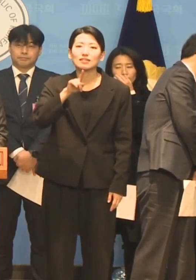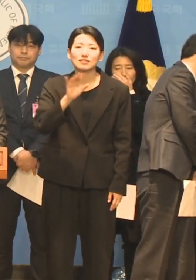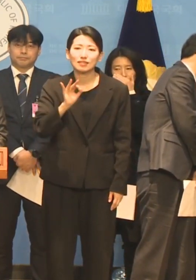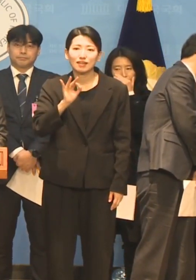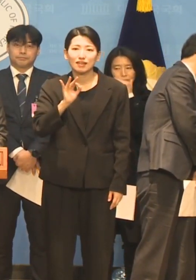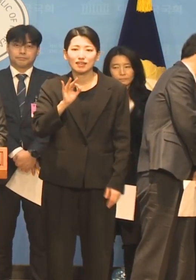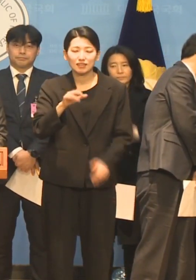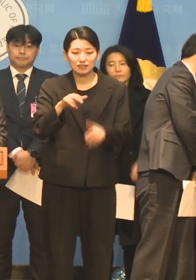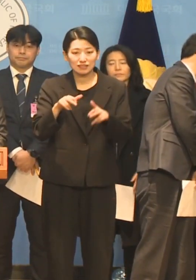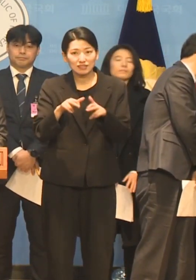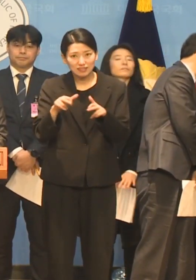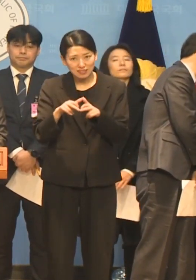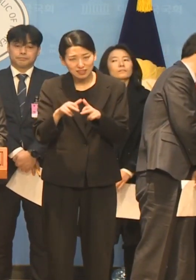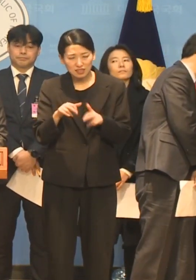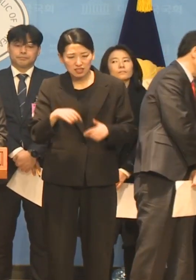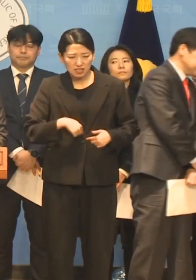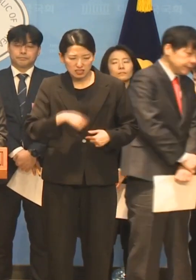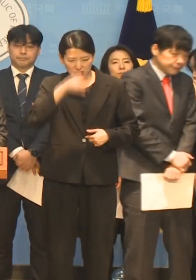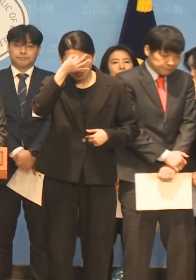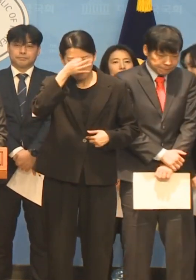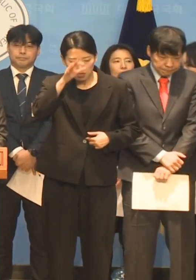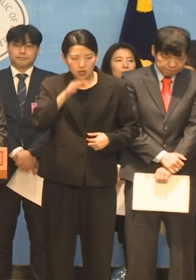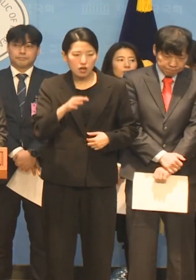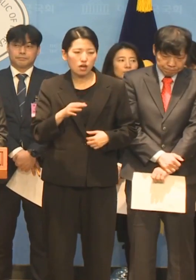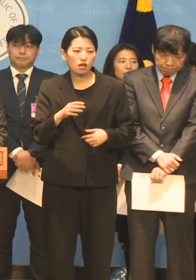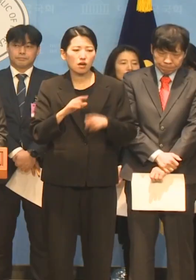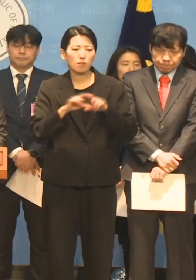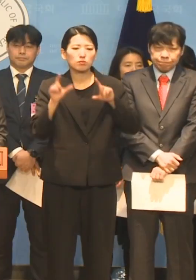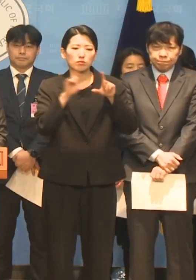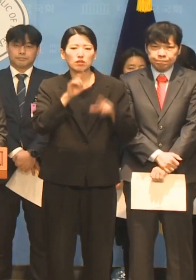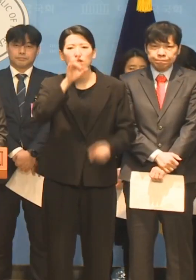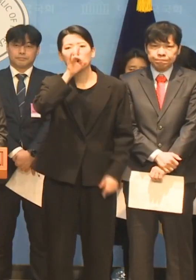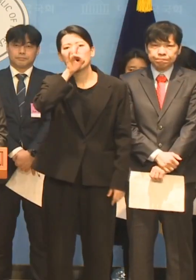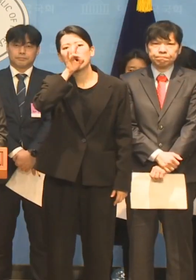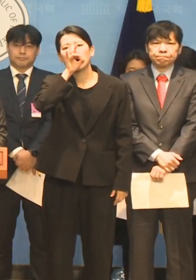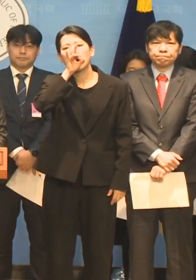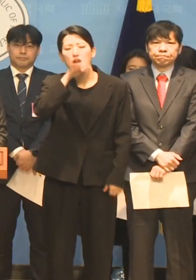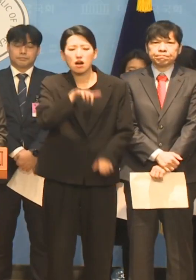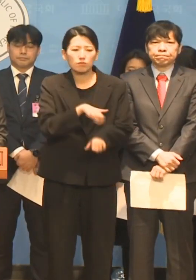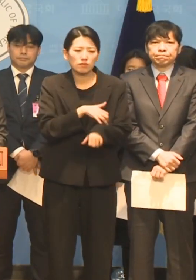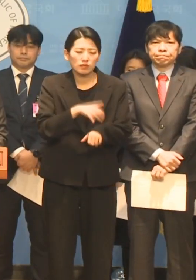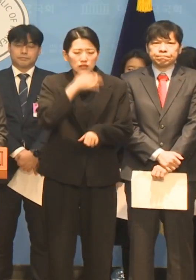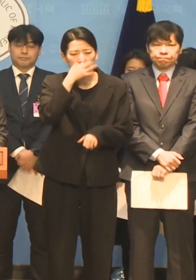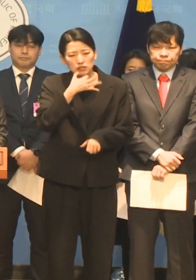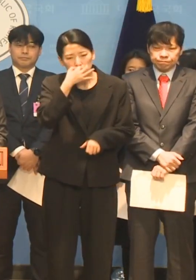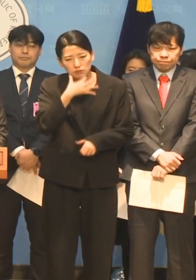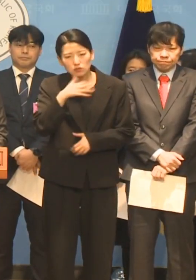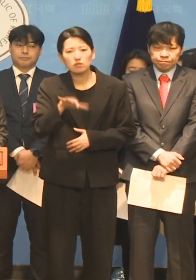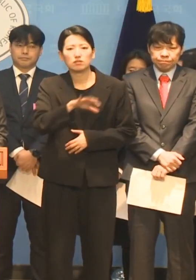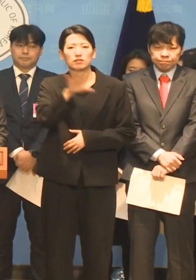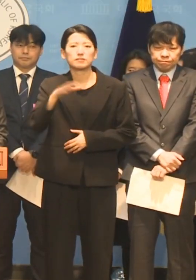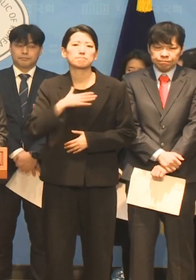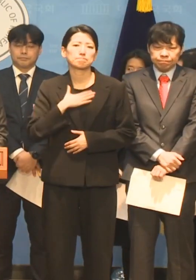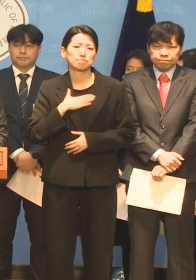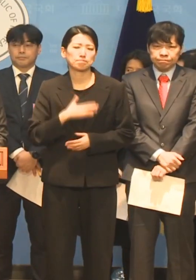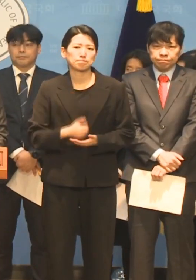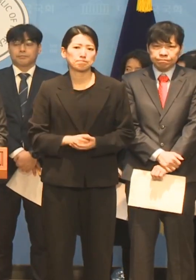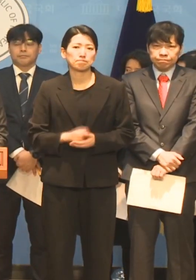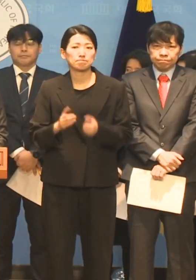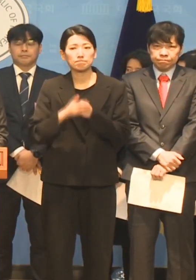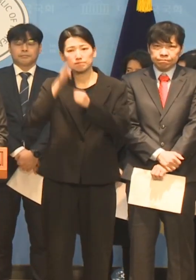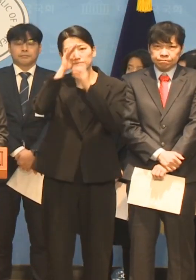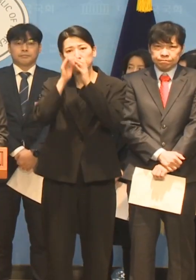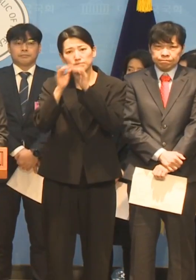질병이 주는 일상에서의 고통이 매우 압도적이고 포괄적이고 지속적이라고 인식하고 있다. 이로 인해 환자와 가족들의